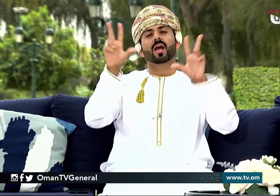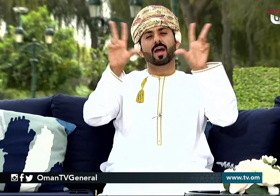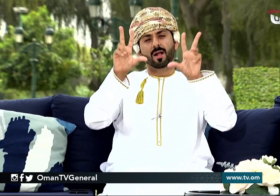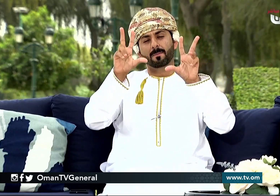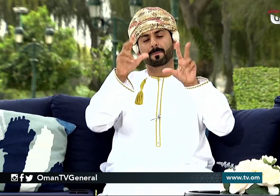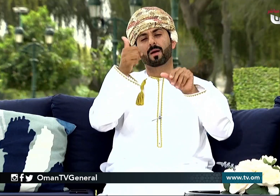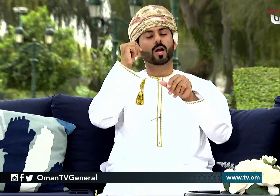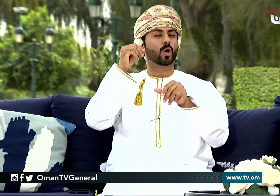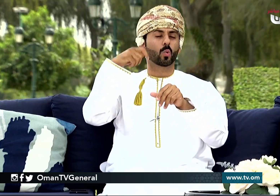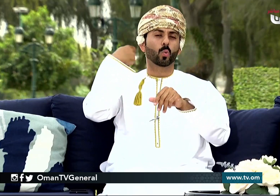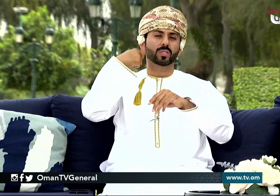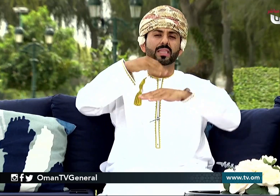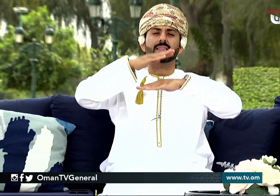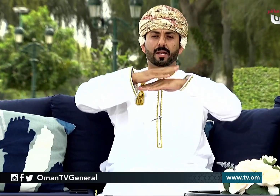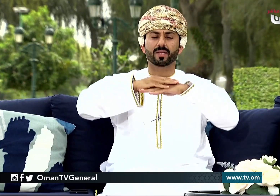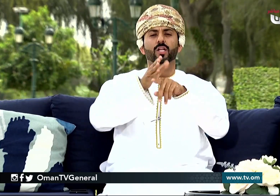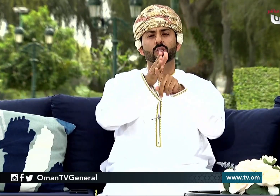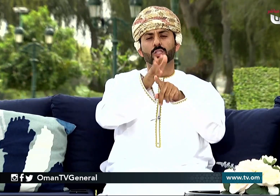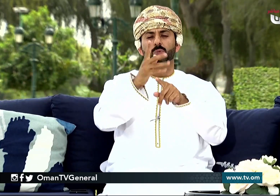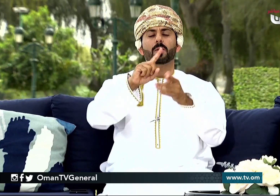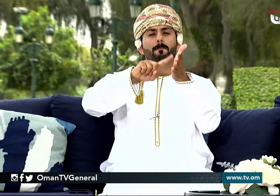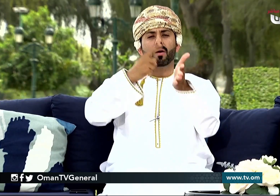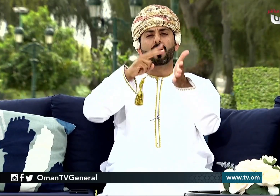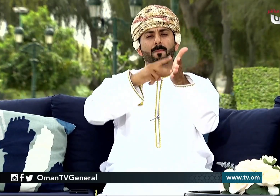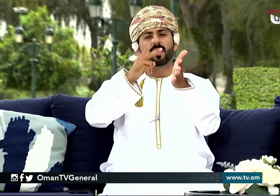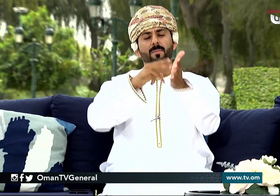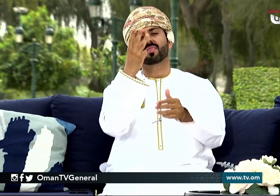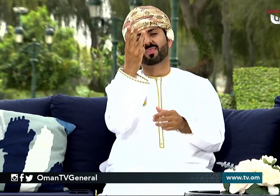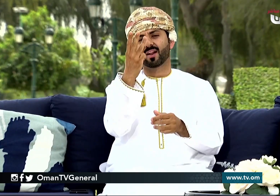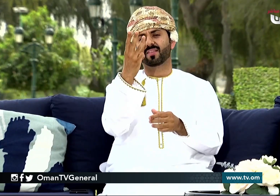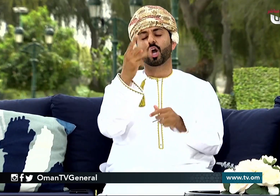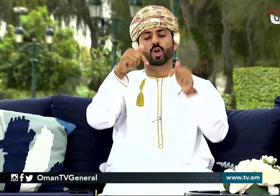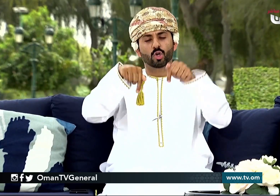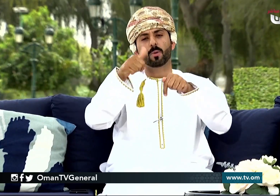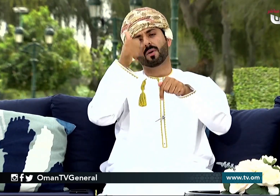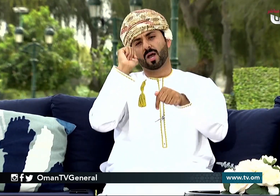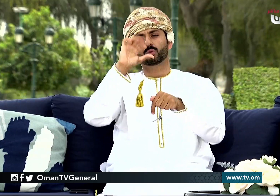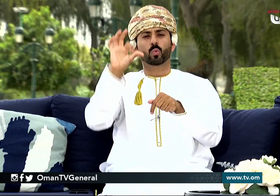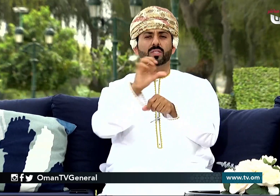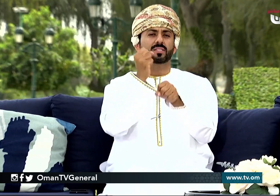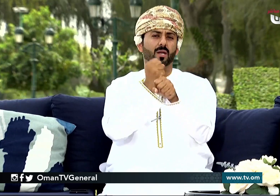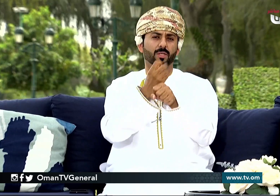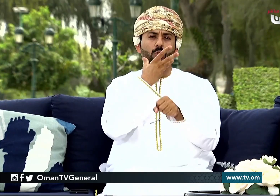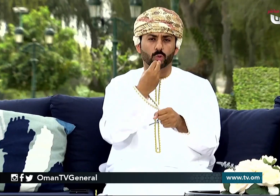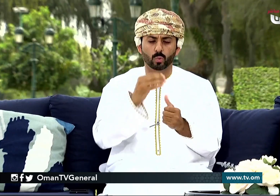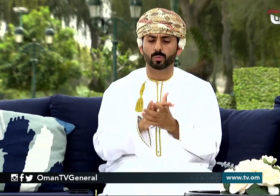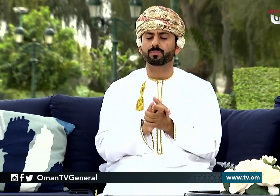نحن بموضوع الإعلام كان وزارة التربية والتعليم كان هذا هو الملتقى الثالث, كان أمس ورشة